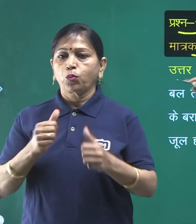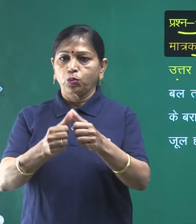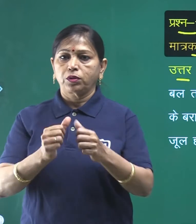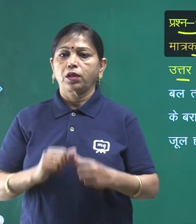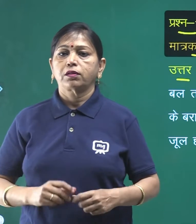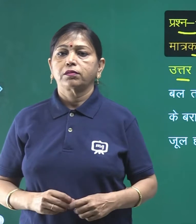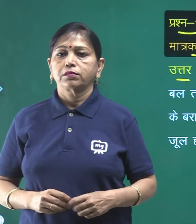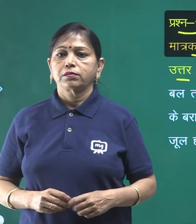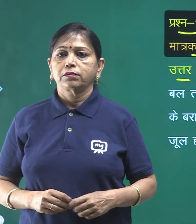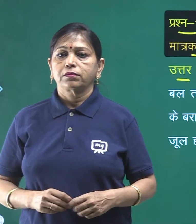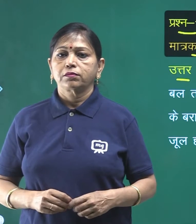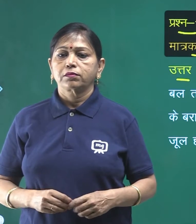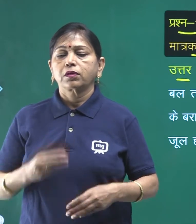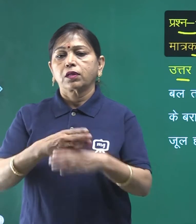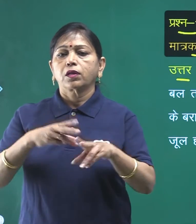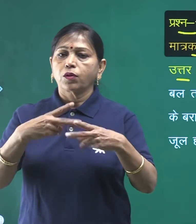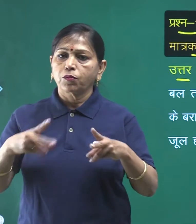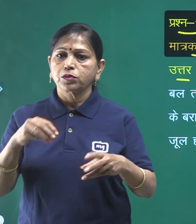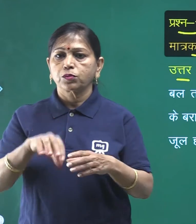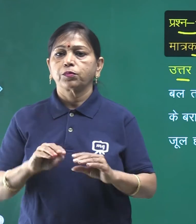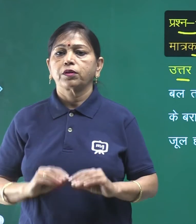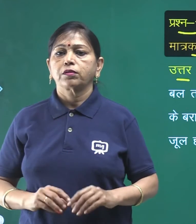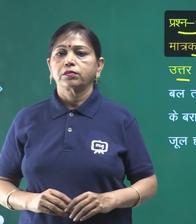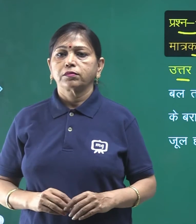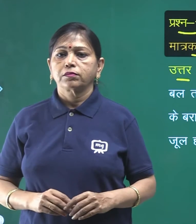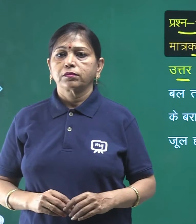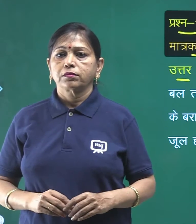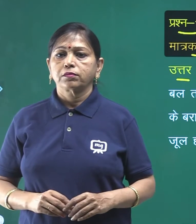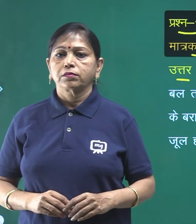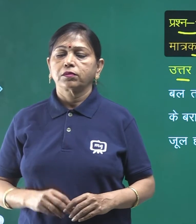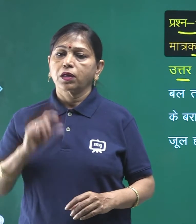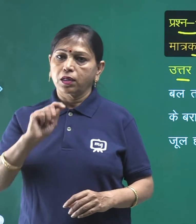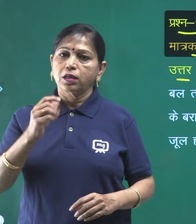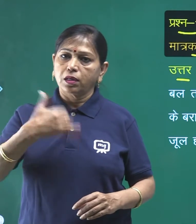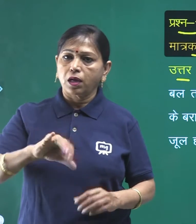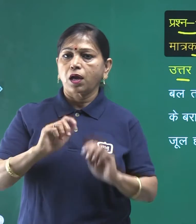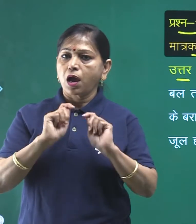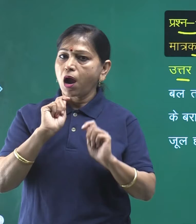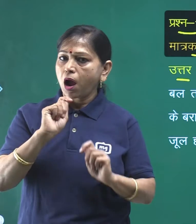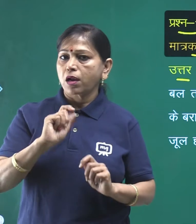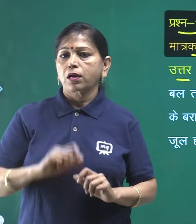उत्तर वस्तु पर किया गया कार्य